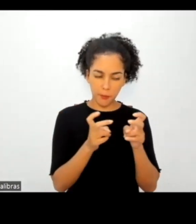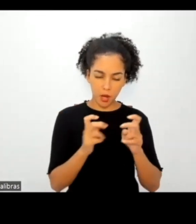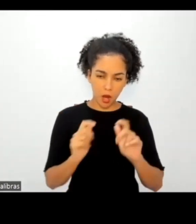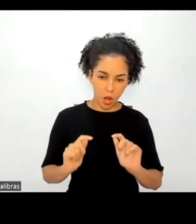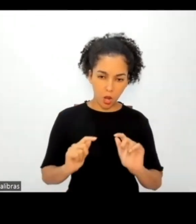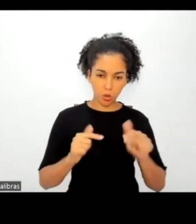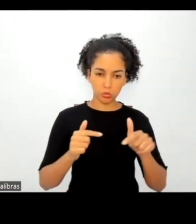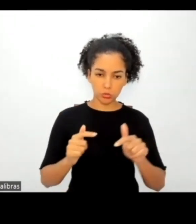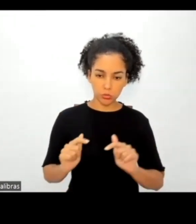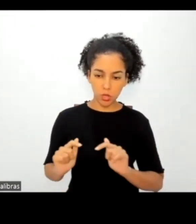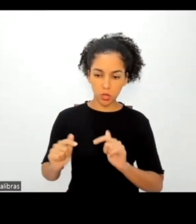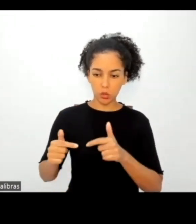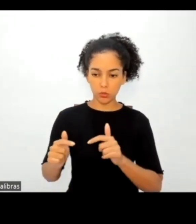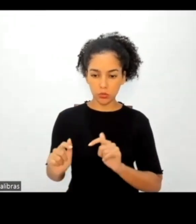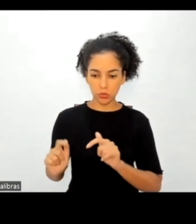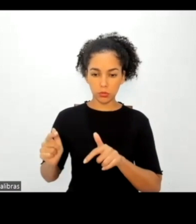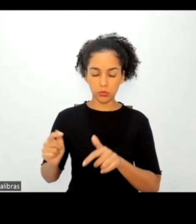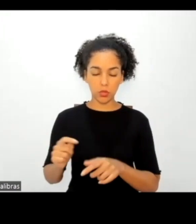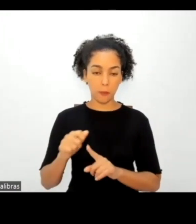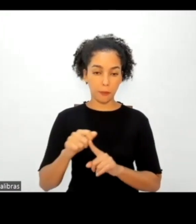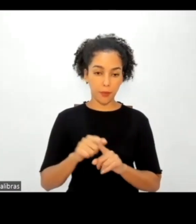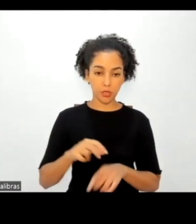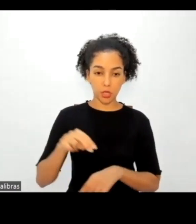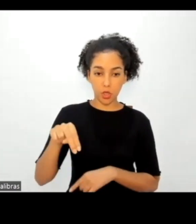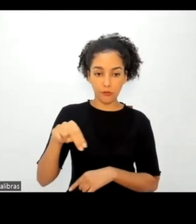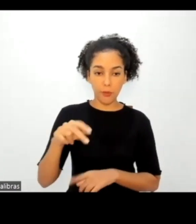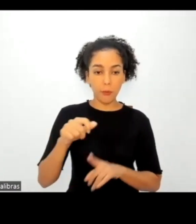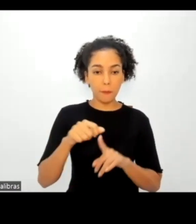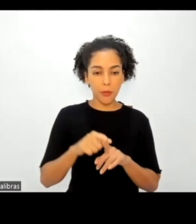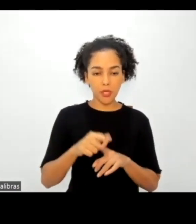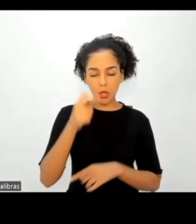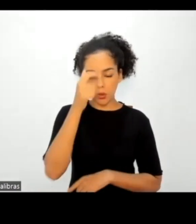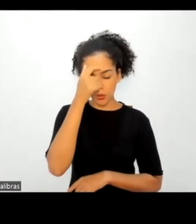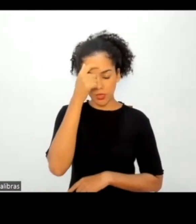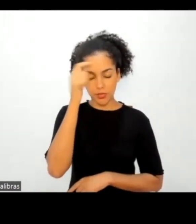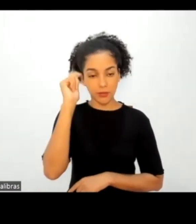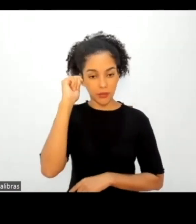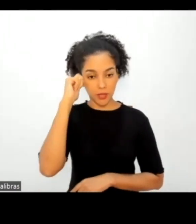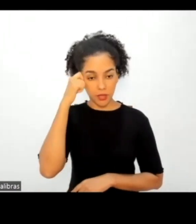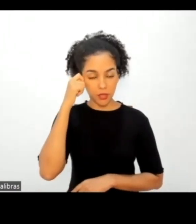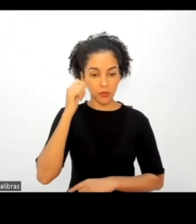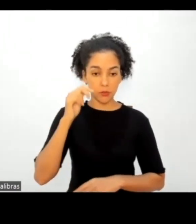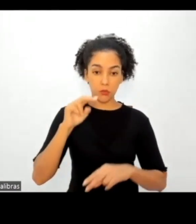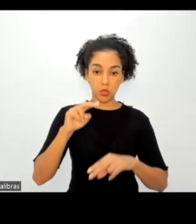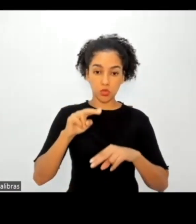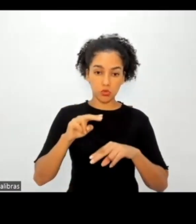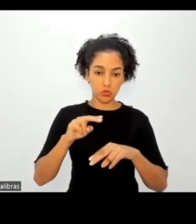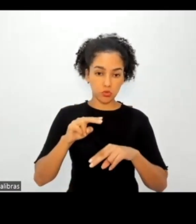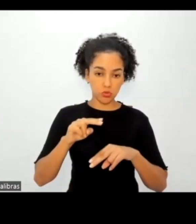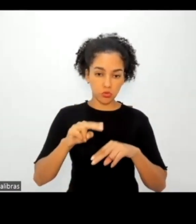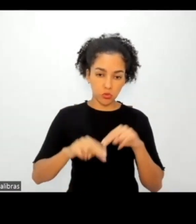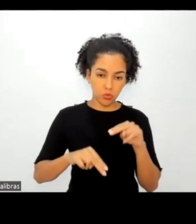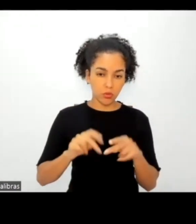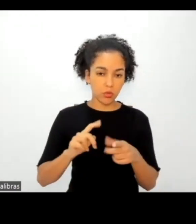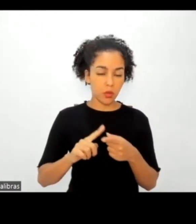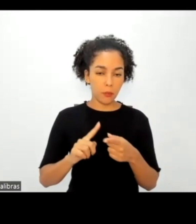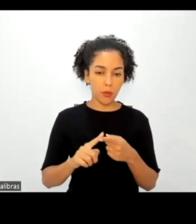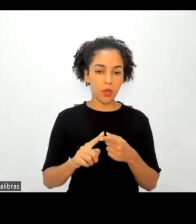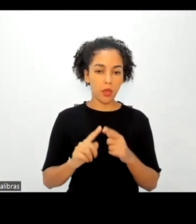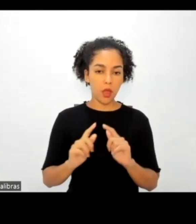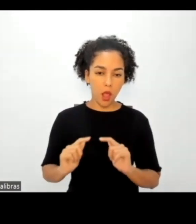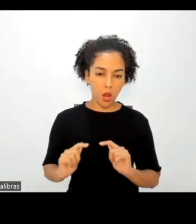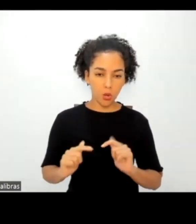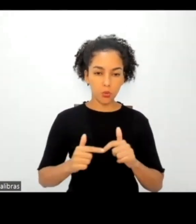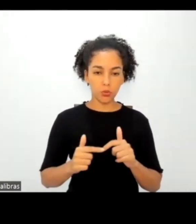né, como novembro, né, o mês da consciência negra, junho, né, a luta aí contra, enfim, toda forma de,